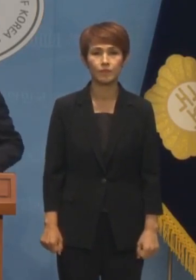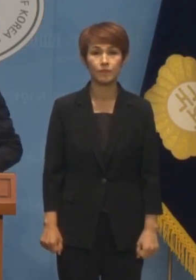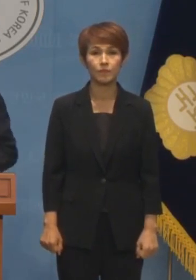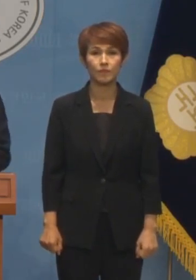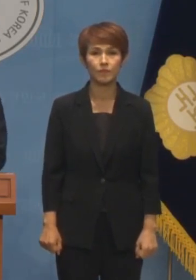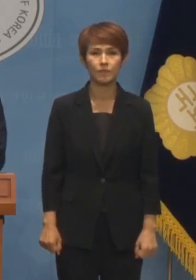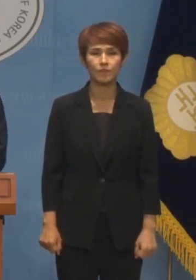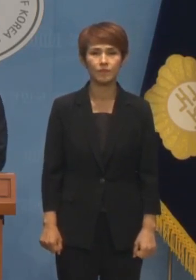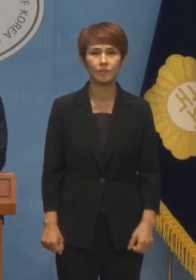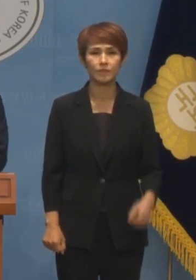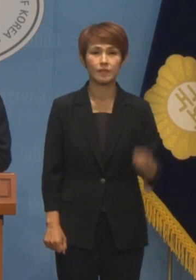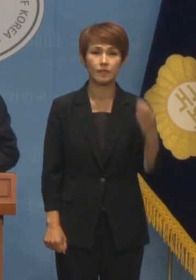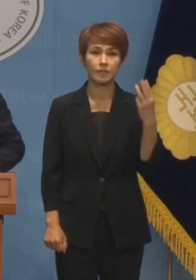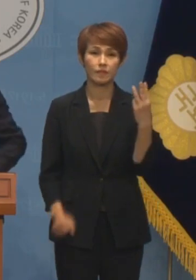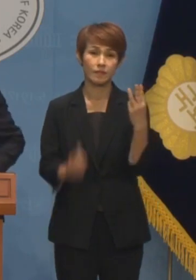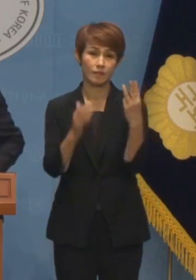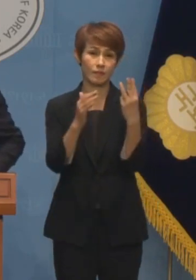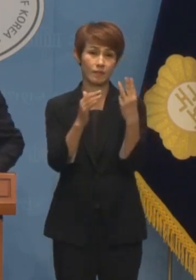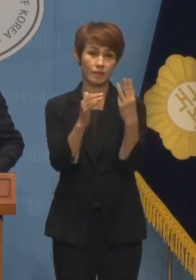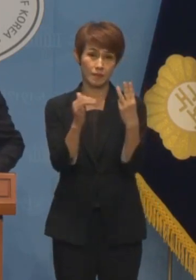이 3자